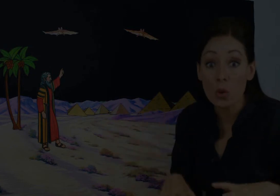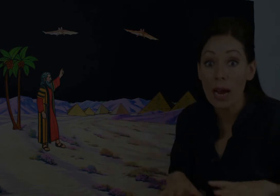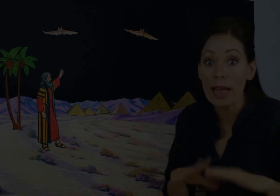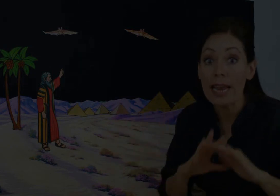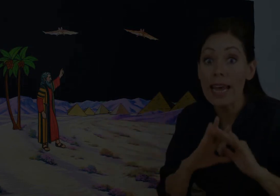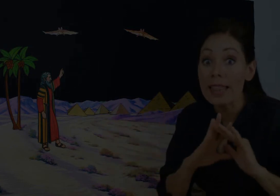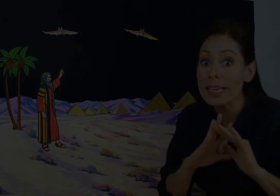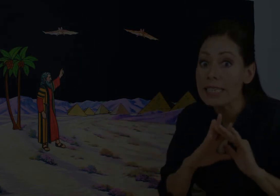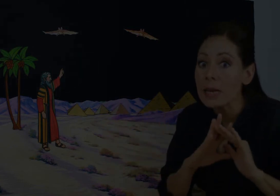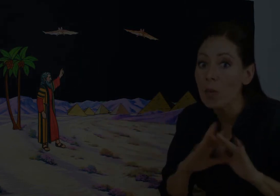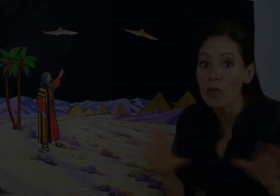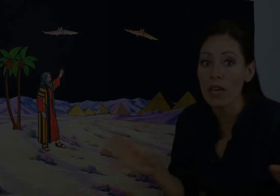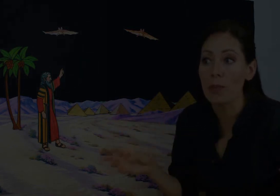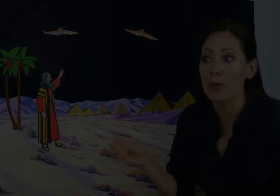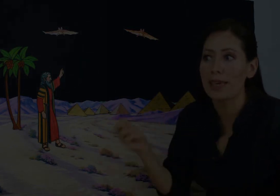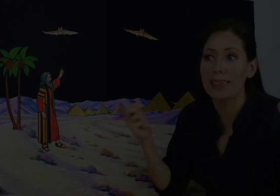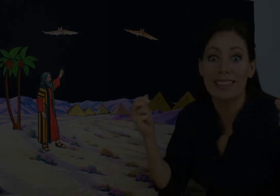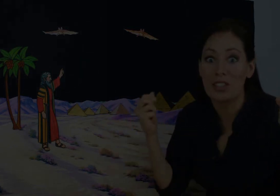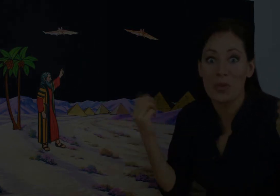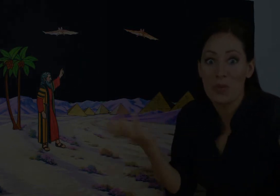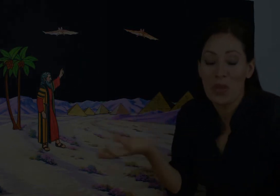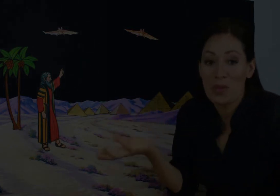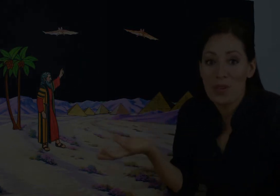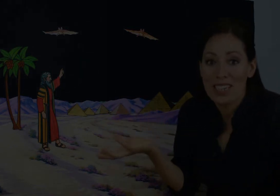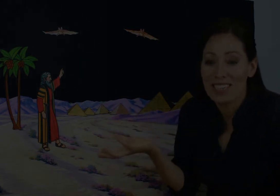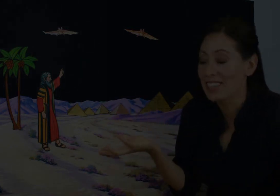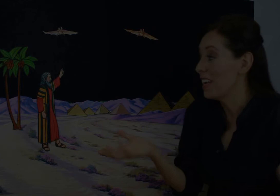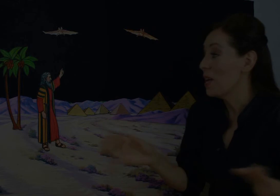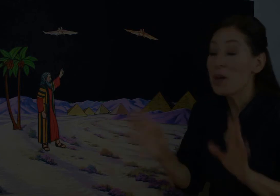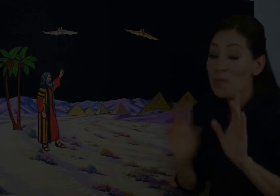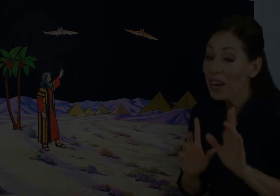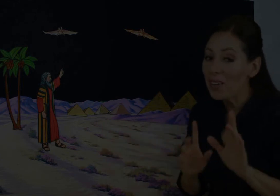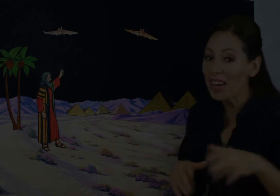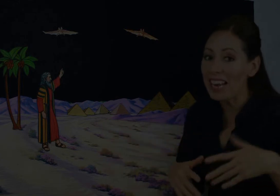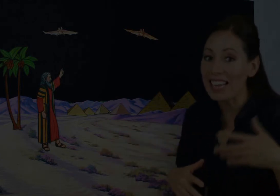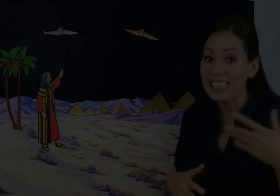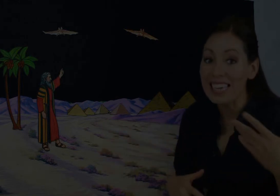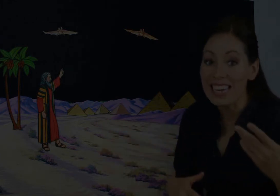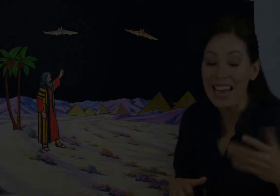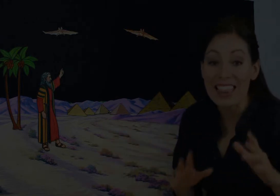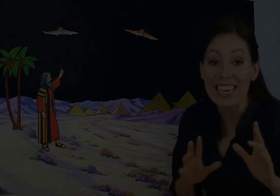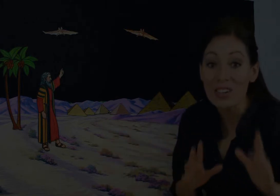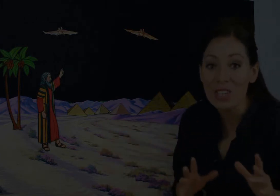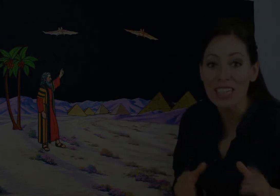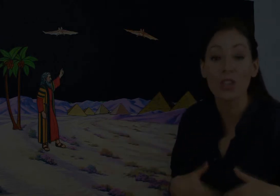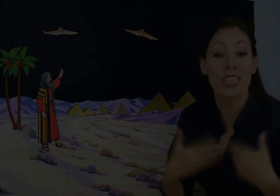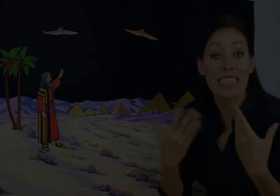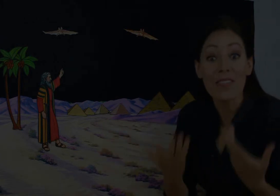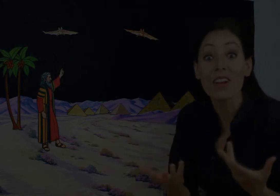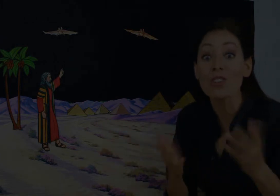lugar. Nadie se movía porque no podían ver. Pero en la tierra de Gosén, donde estaban los